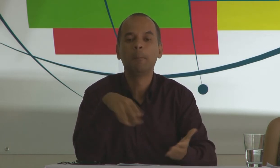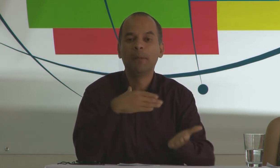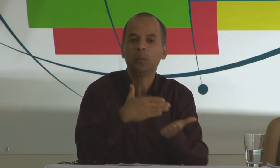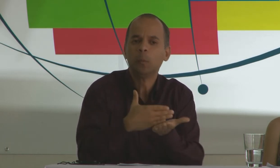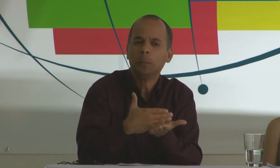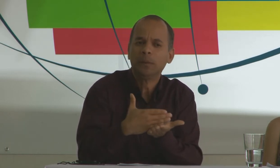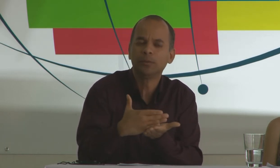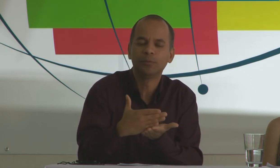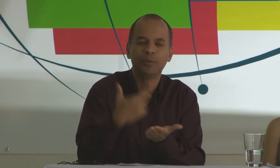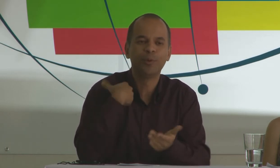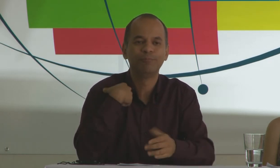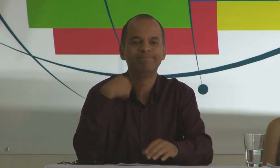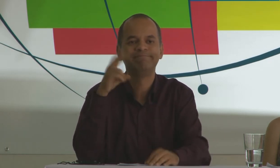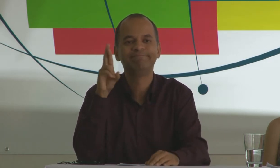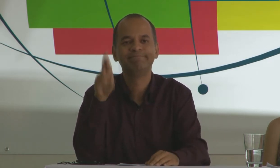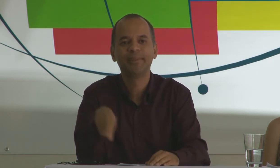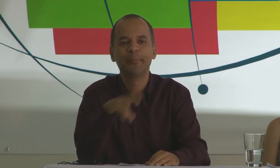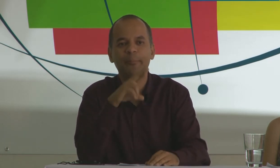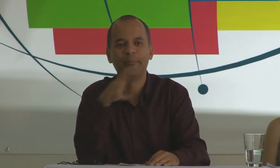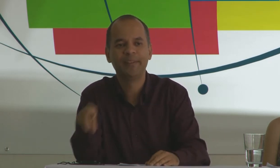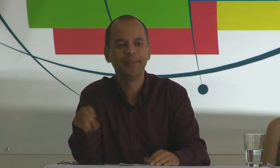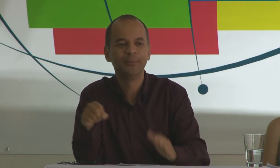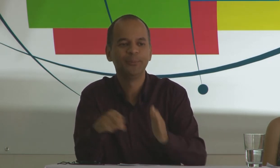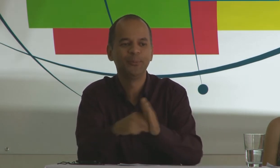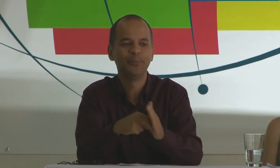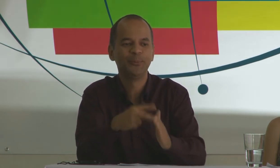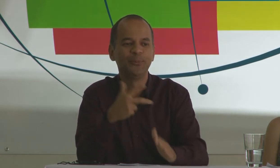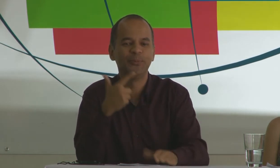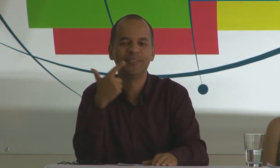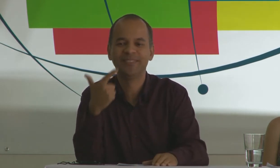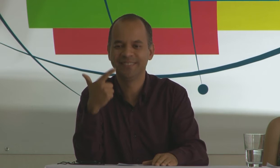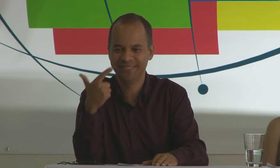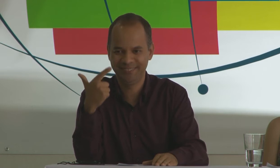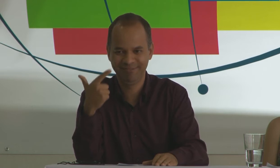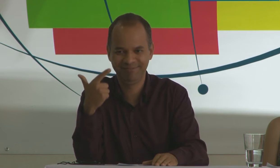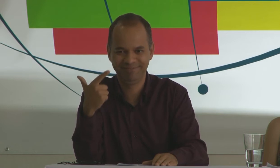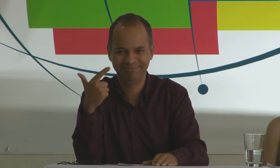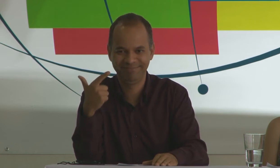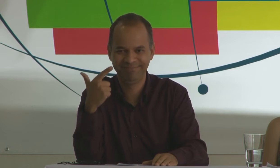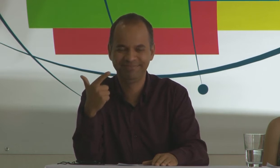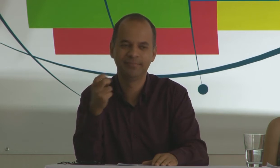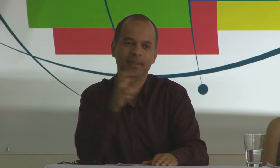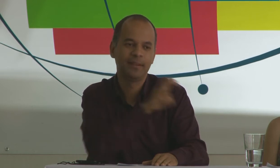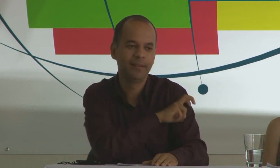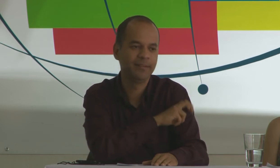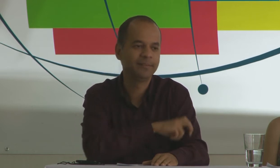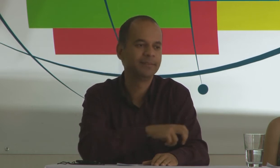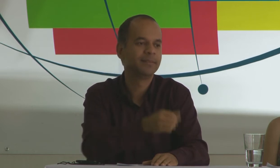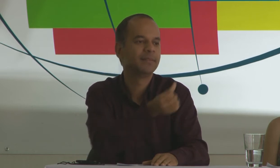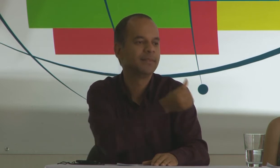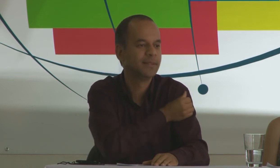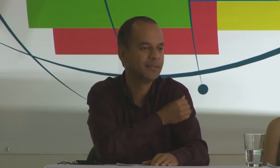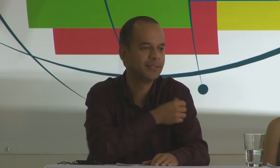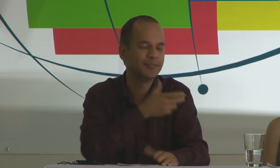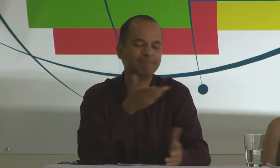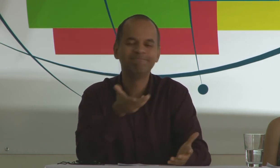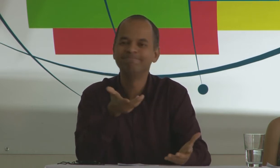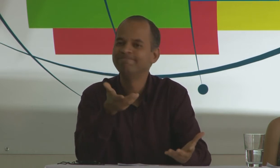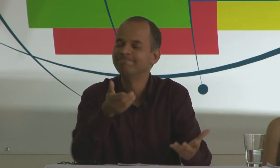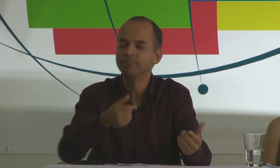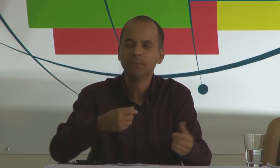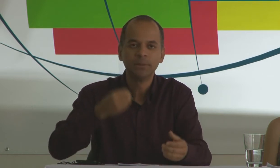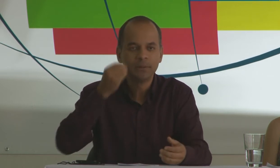Então, assim, foi uma experiência de fato muito difícil, e eu acabei reprovando duas vezes na quinta